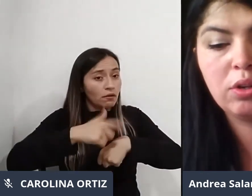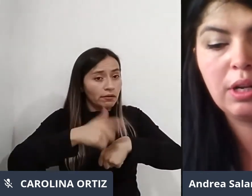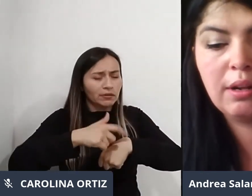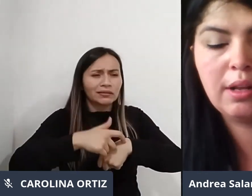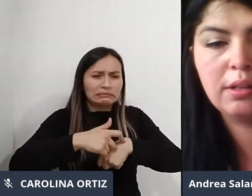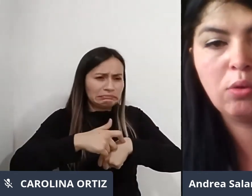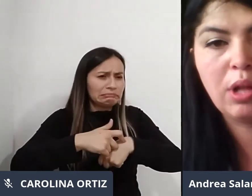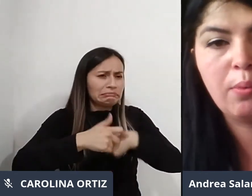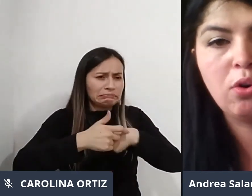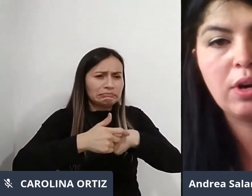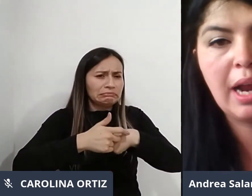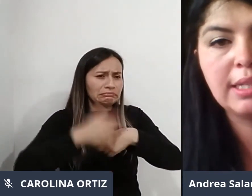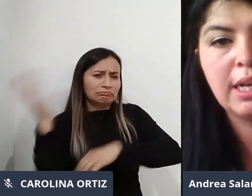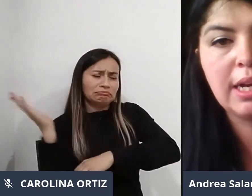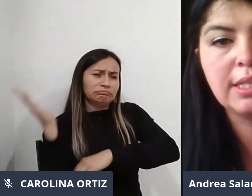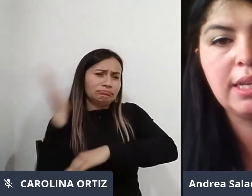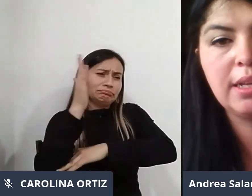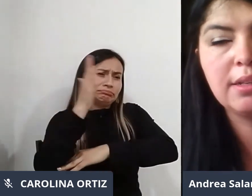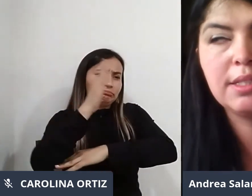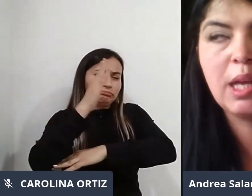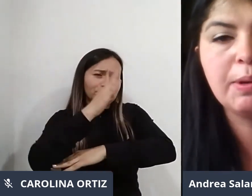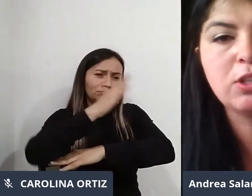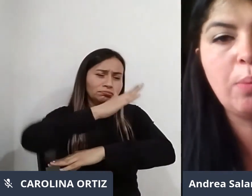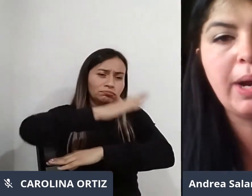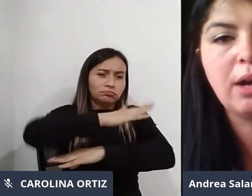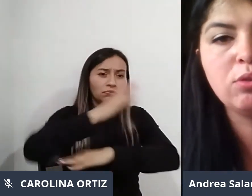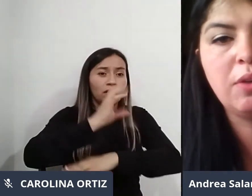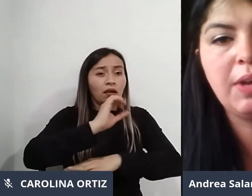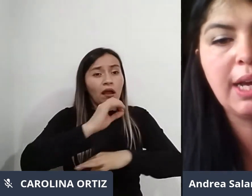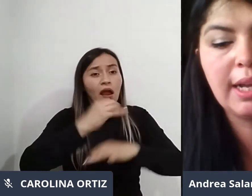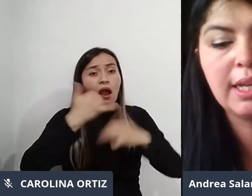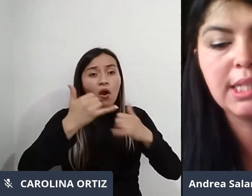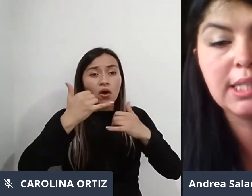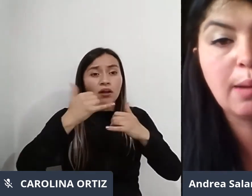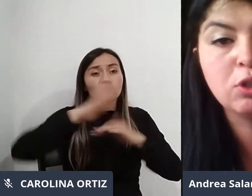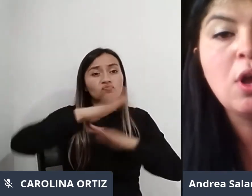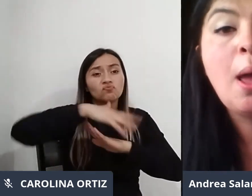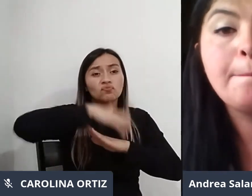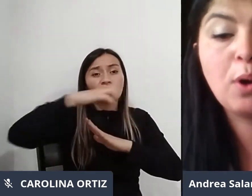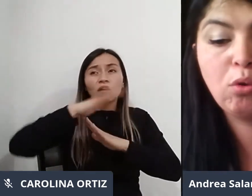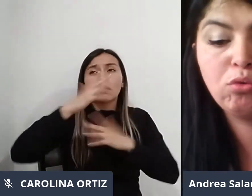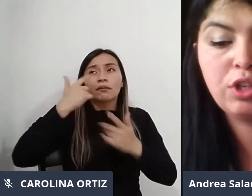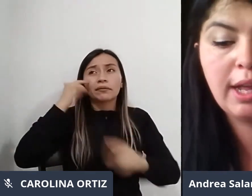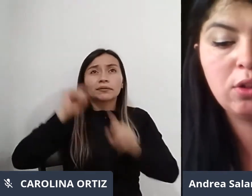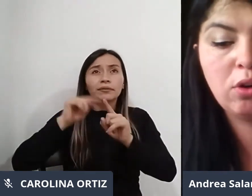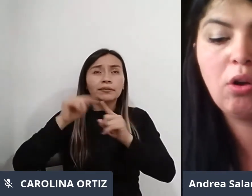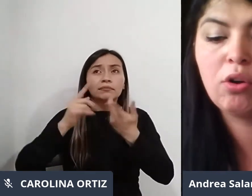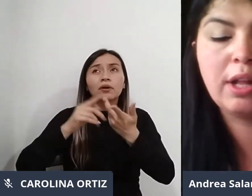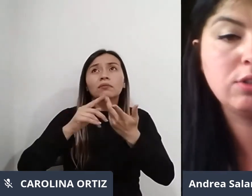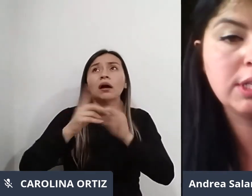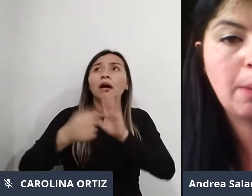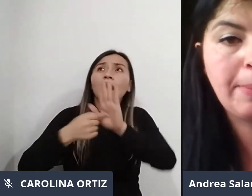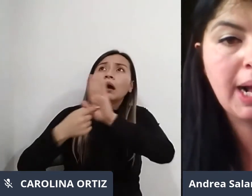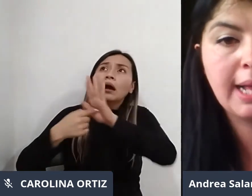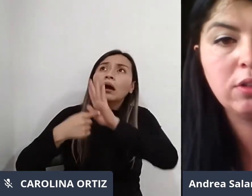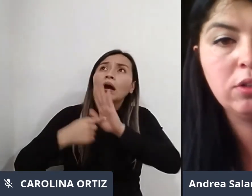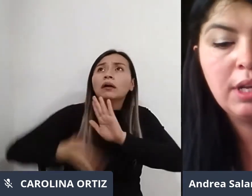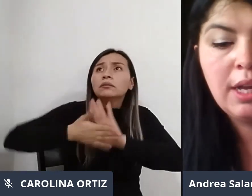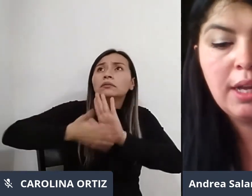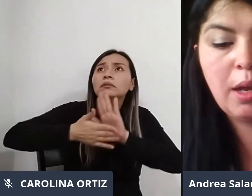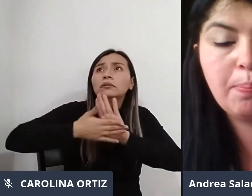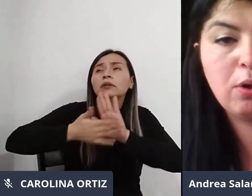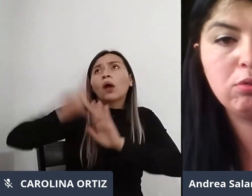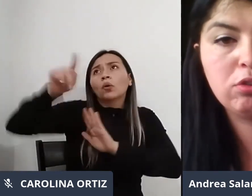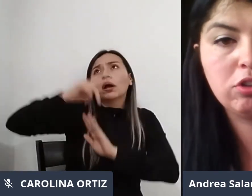llenos de una burocracia que sirve solo para justificar que sí estamos produciendo lo que nos están